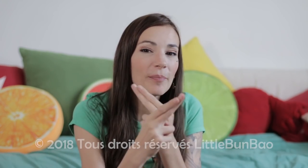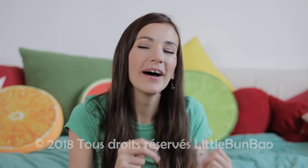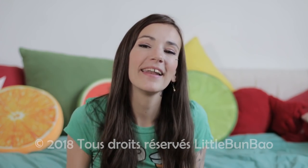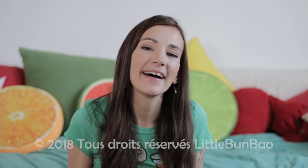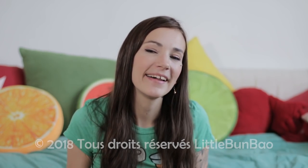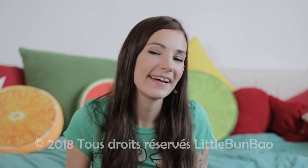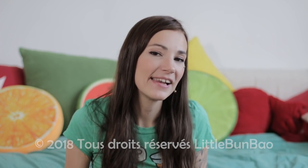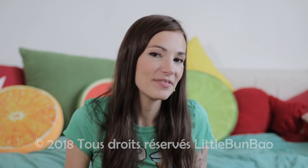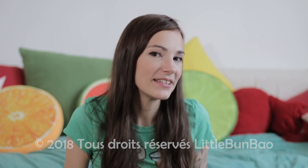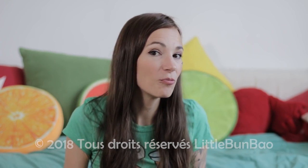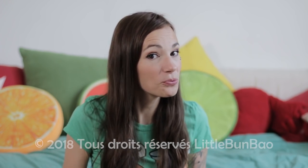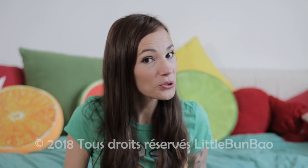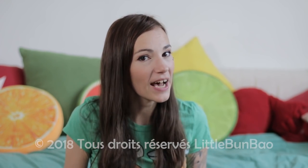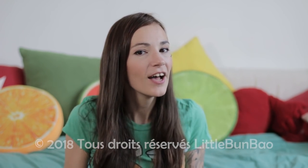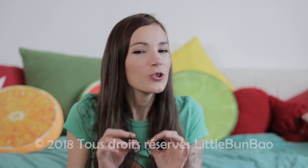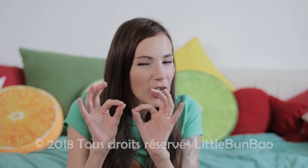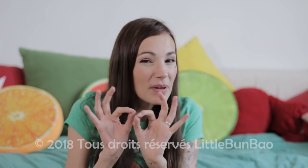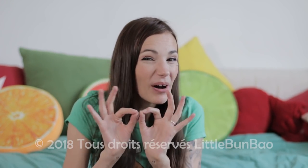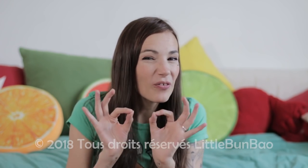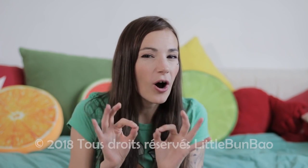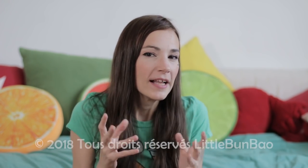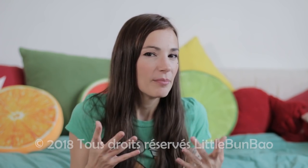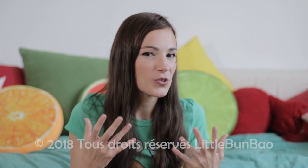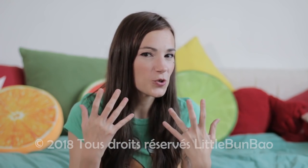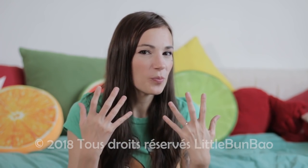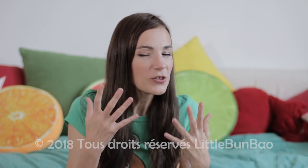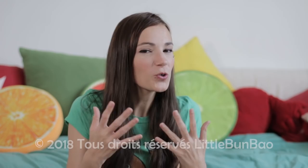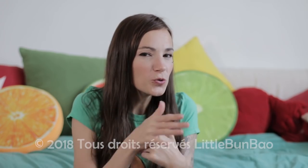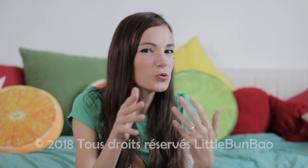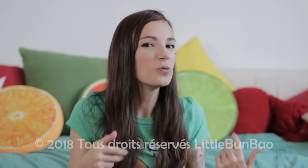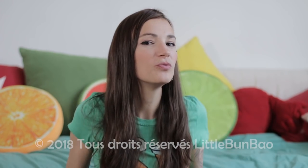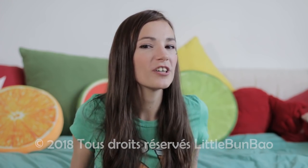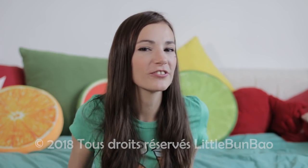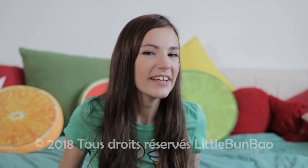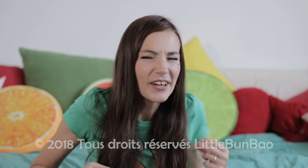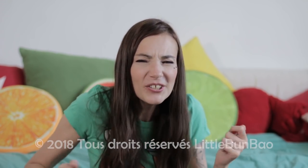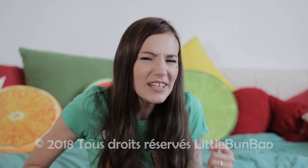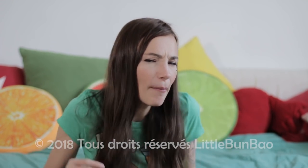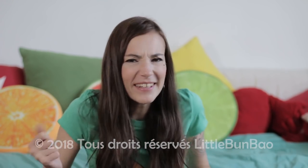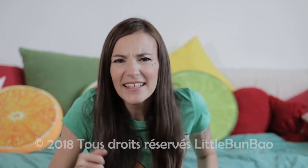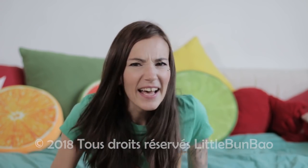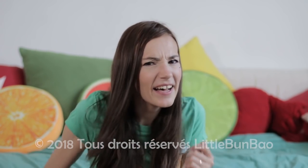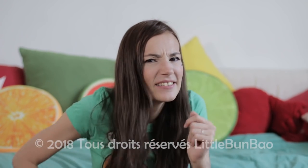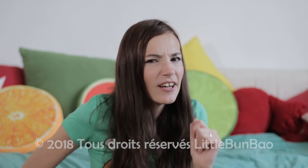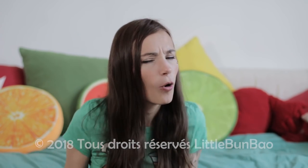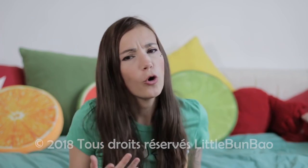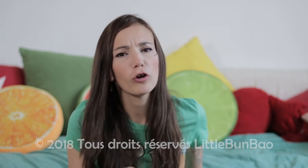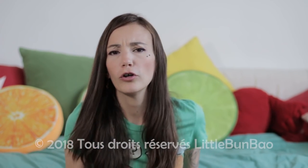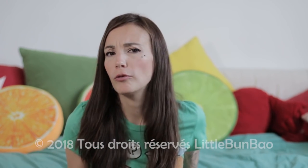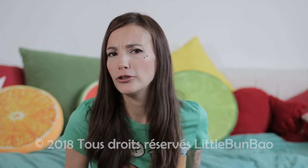pas la vidéo pour ça. Je la mets pas fort, mais je suis pas sûre du tout de pouvoir chanter Hakuna Matata. Oh, ça va, ça passe